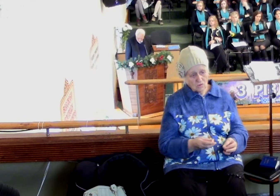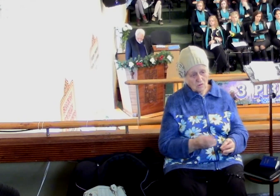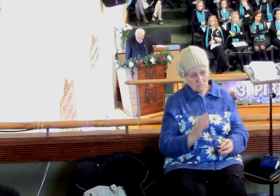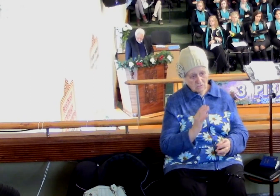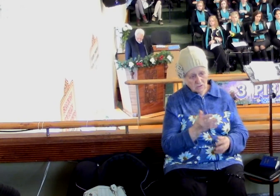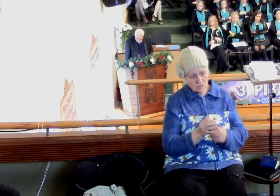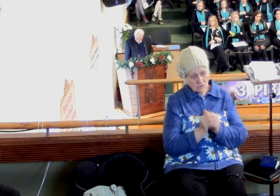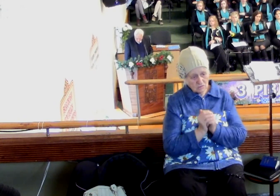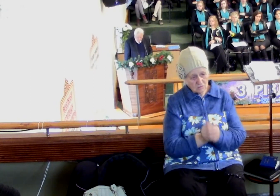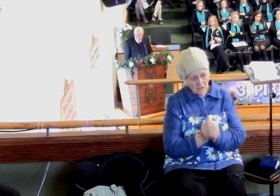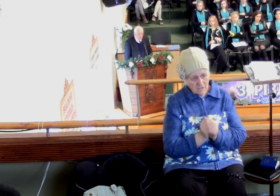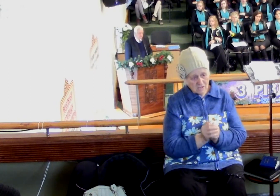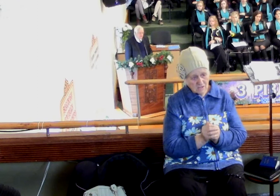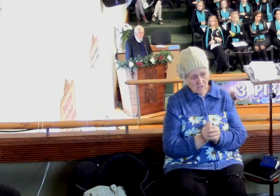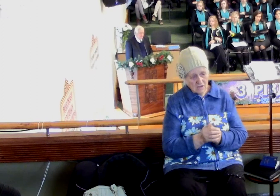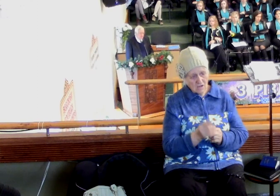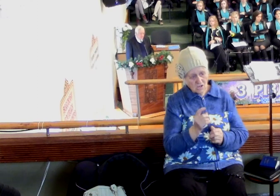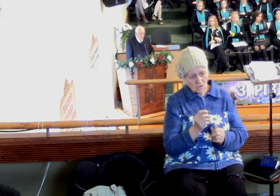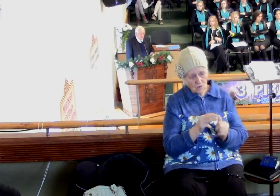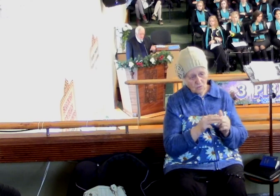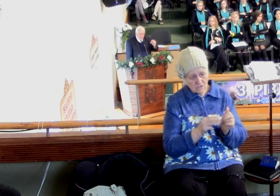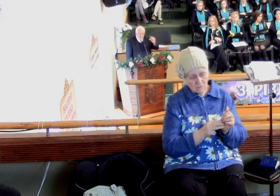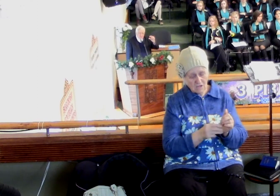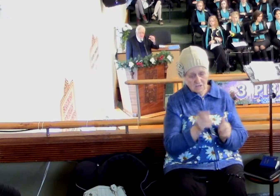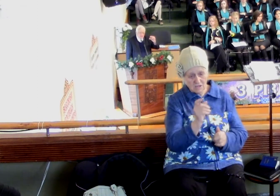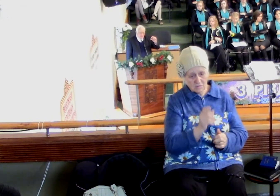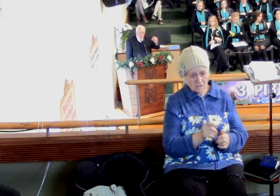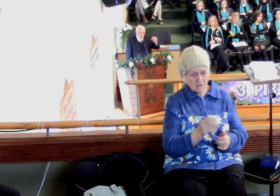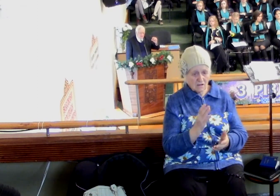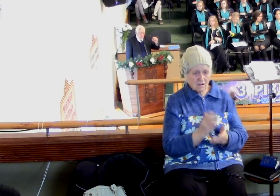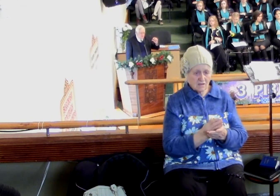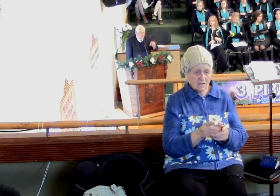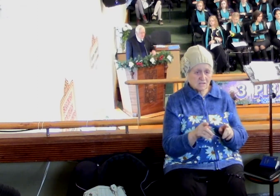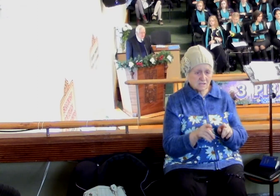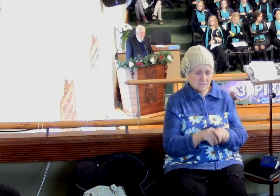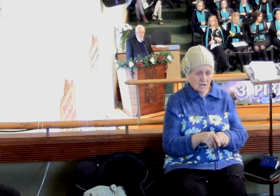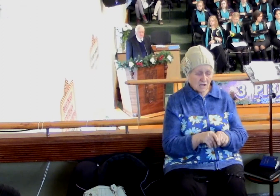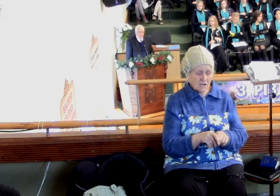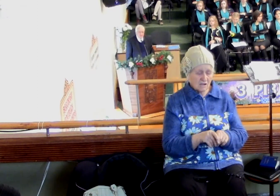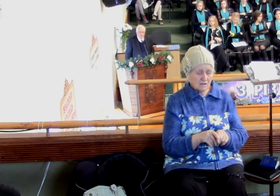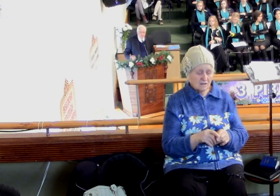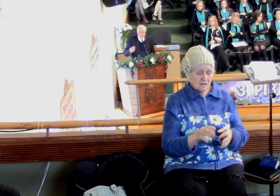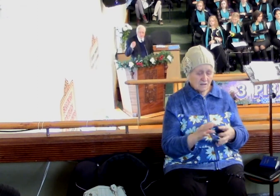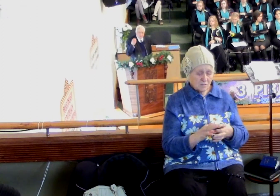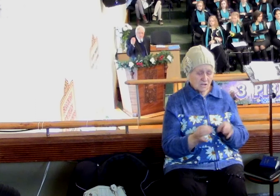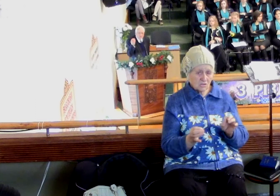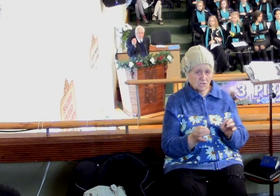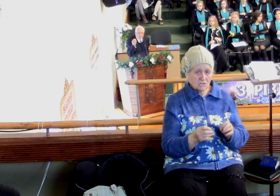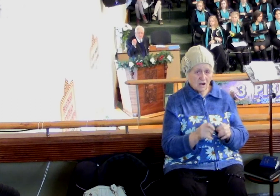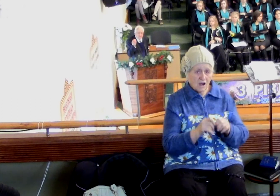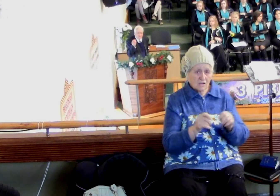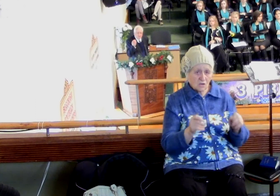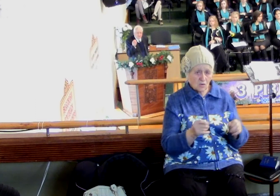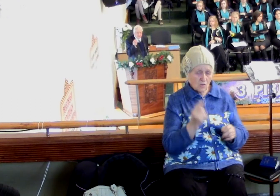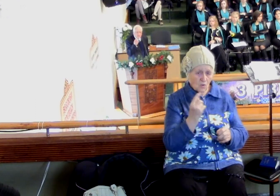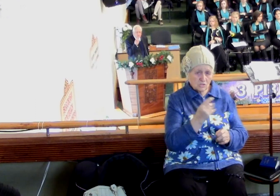Псалом 118 стих 18. Там есть такая строчка хорошей молитвы. «Открой очи